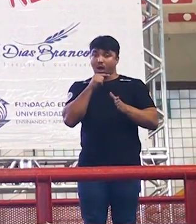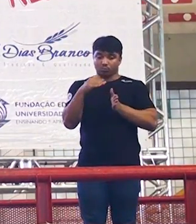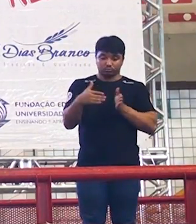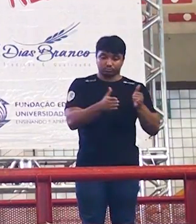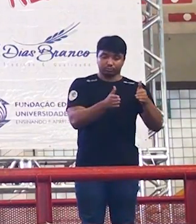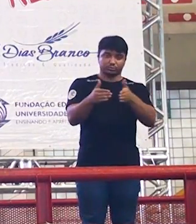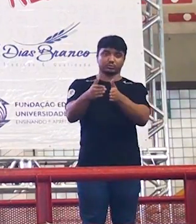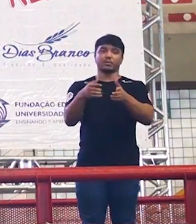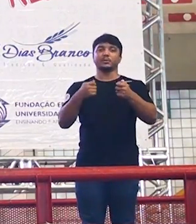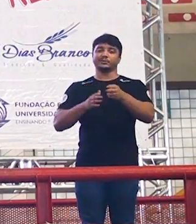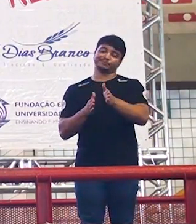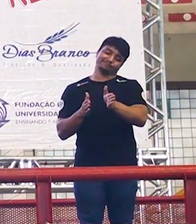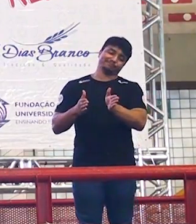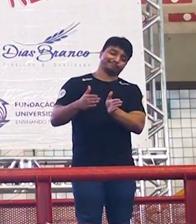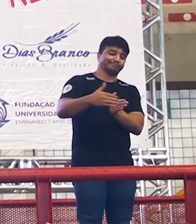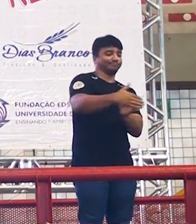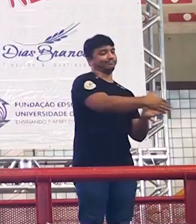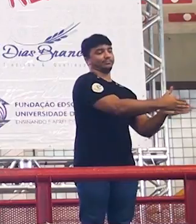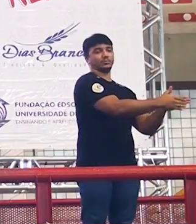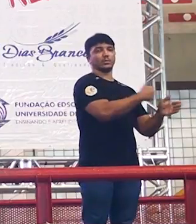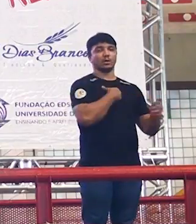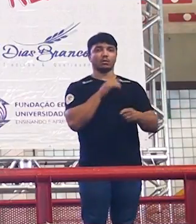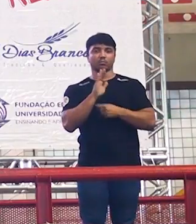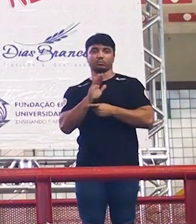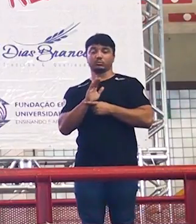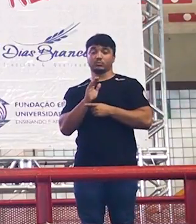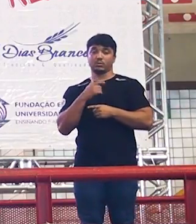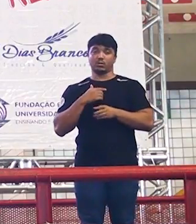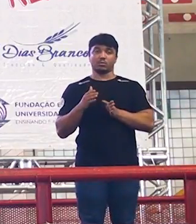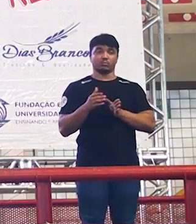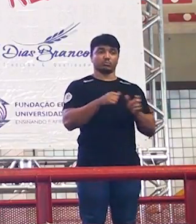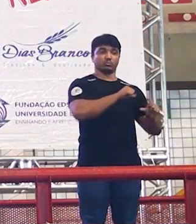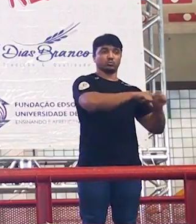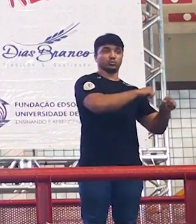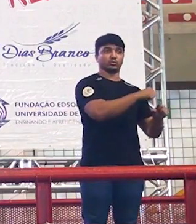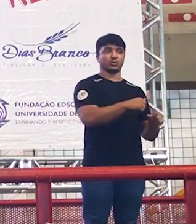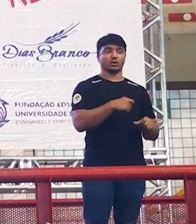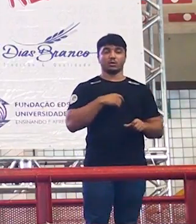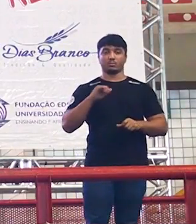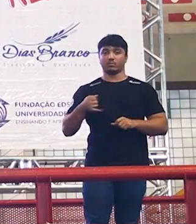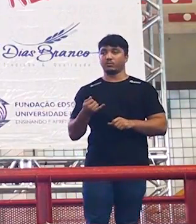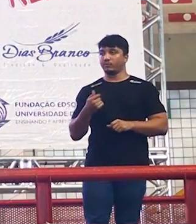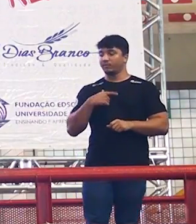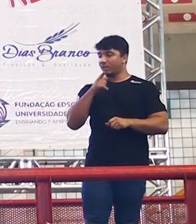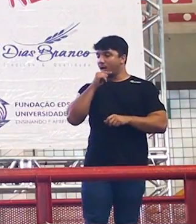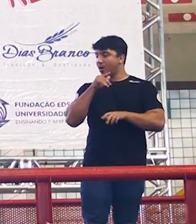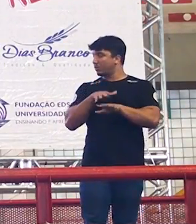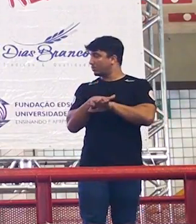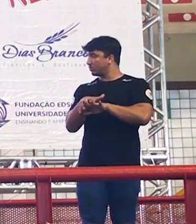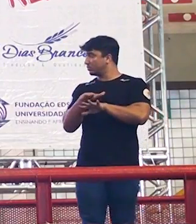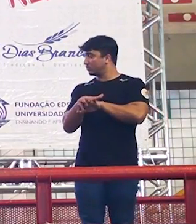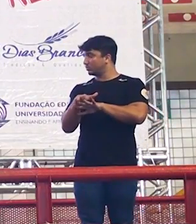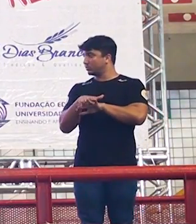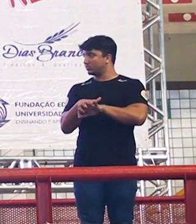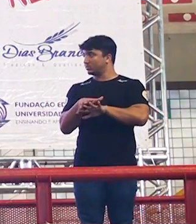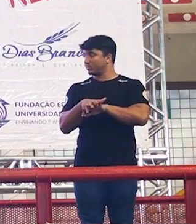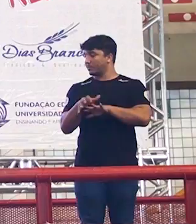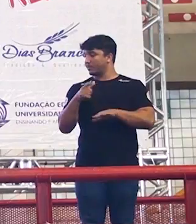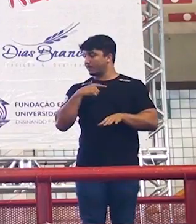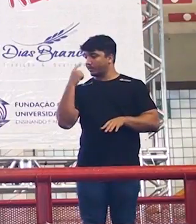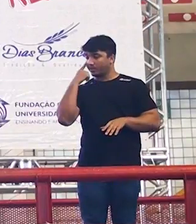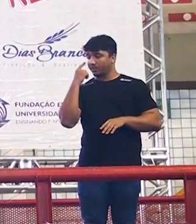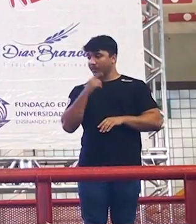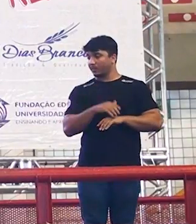rio, fazer com que ele vá por um outro curso, que é para aproveitar uma queda d'água. Nessa mudança de curso do